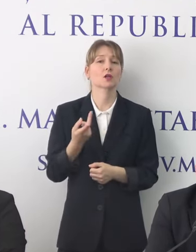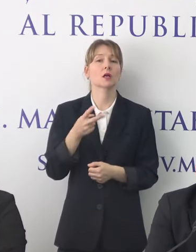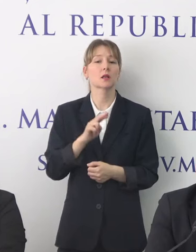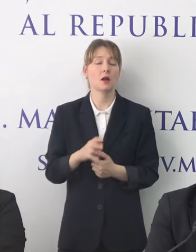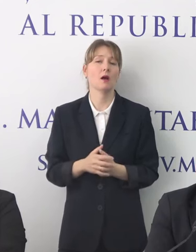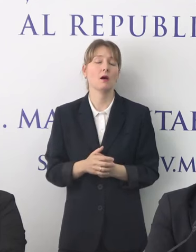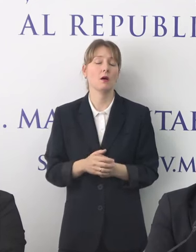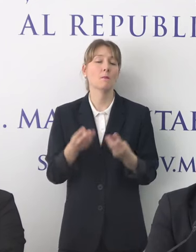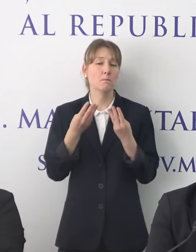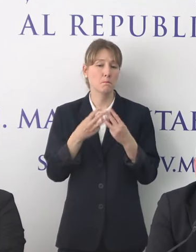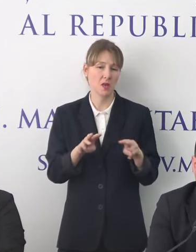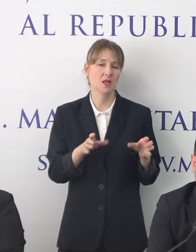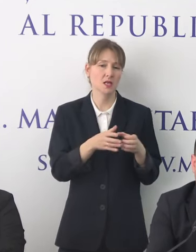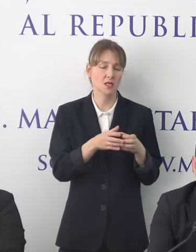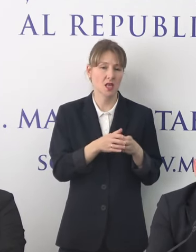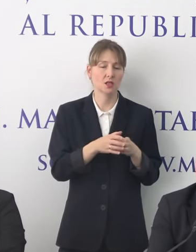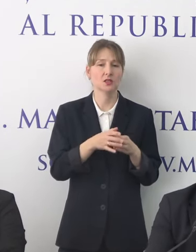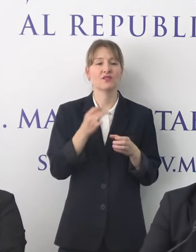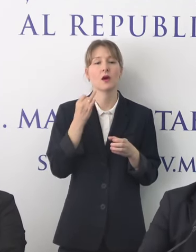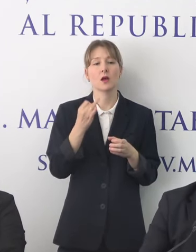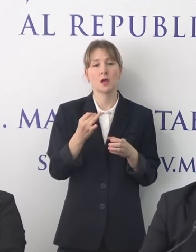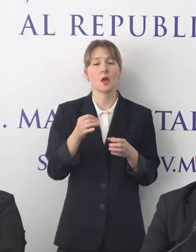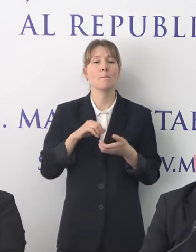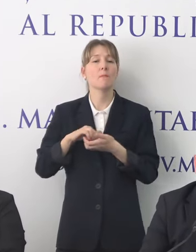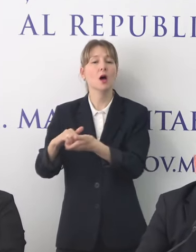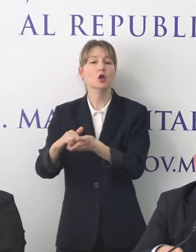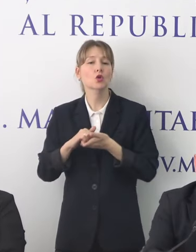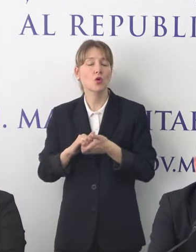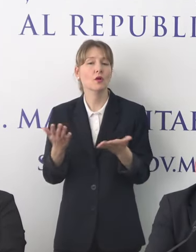din minister, partenerilor, pentru a oferi